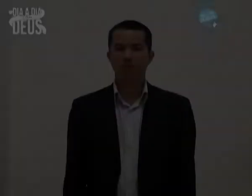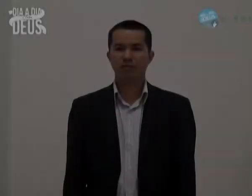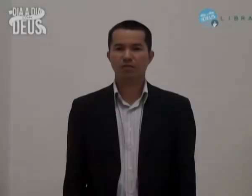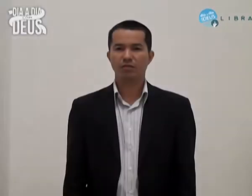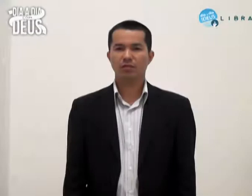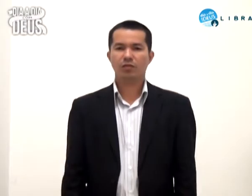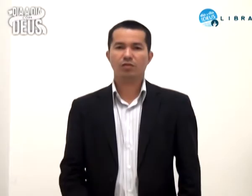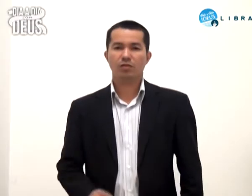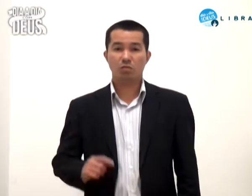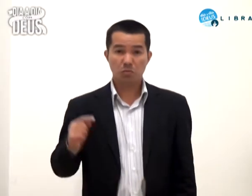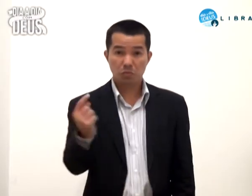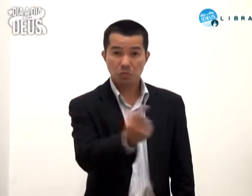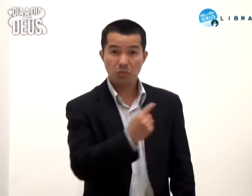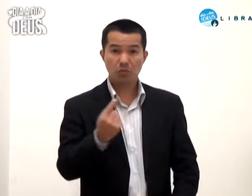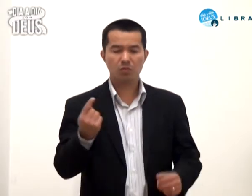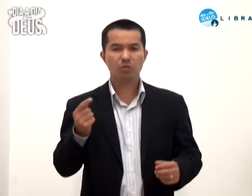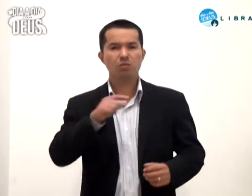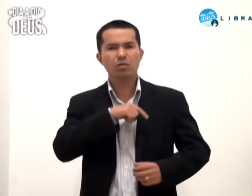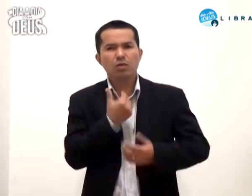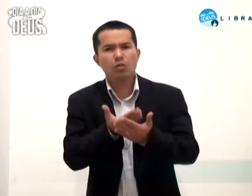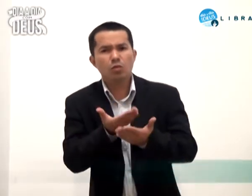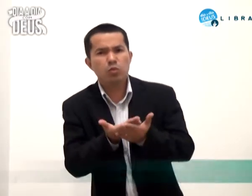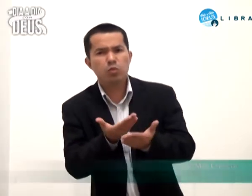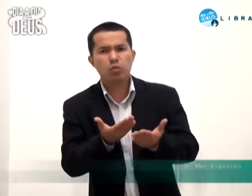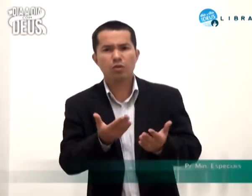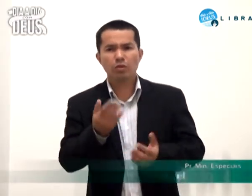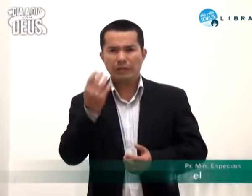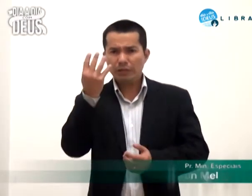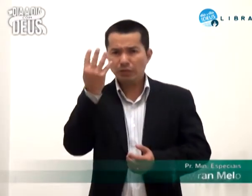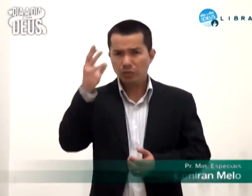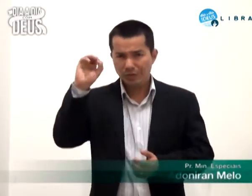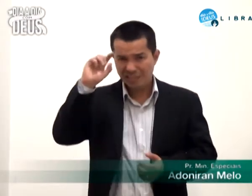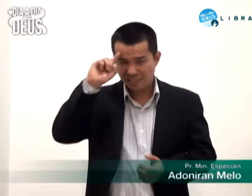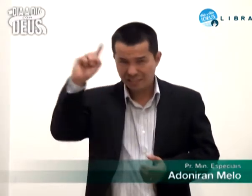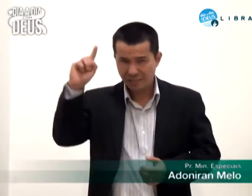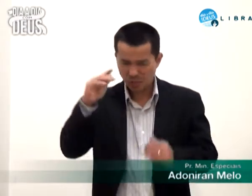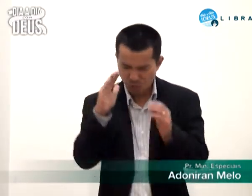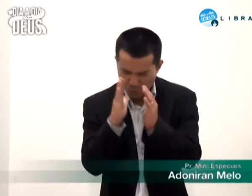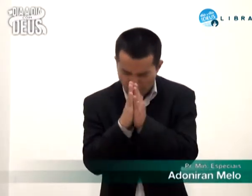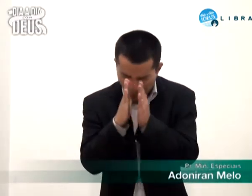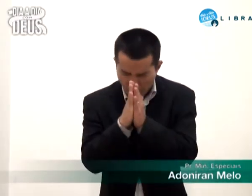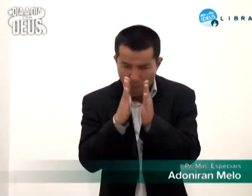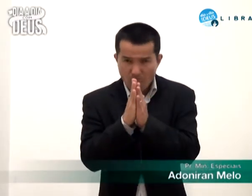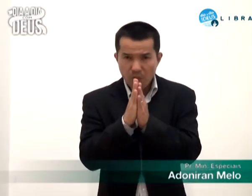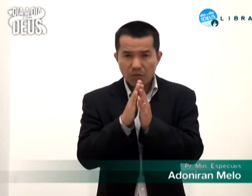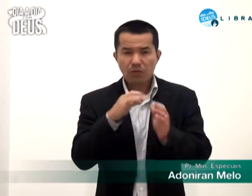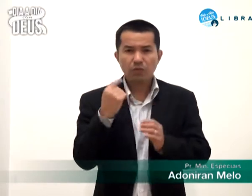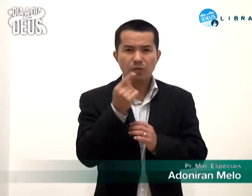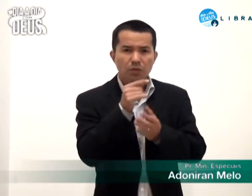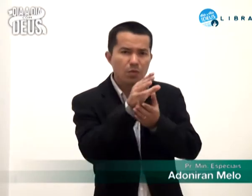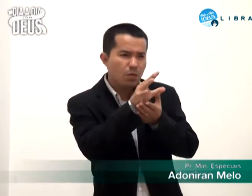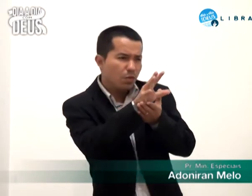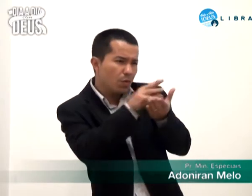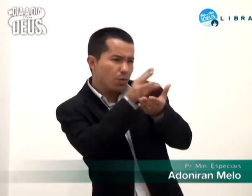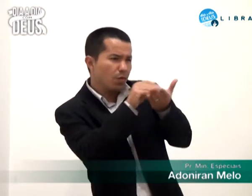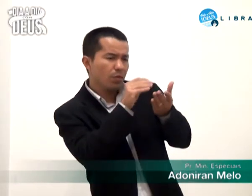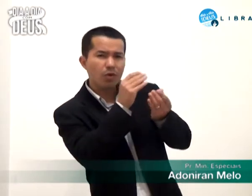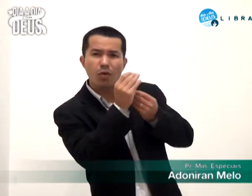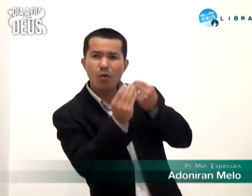Nós estamos numa campanha de oração, 40 dias aprendendo a viver para Jesus.